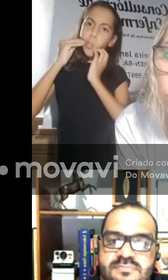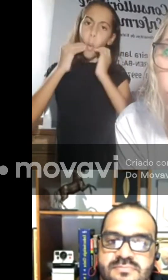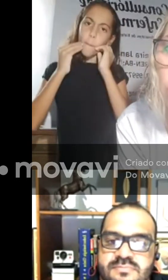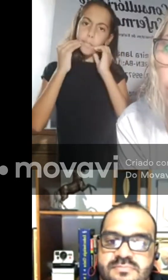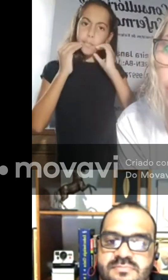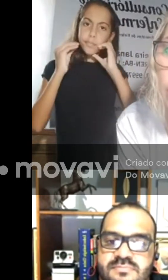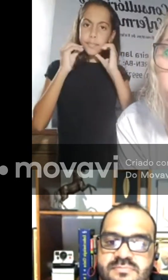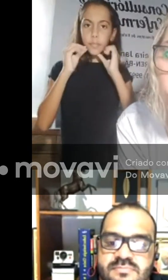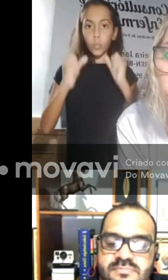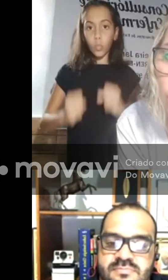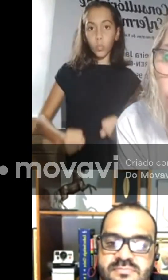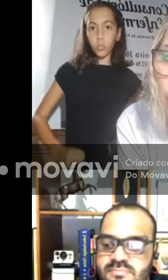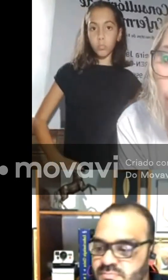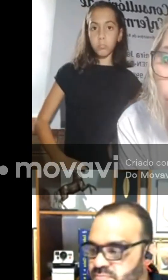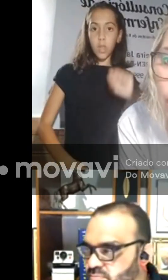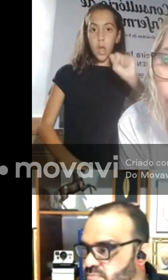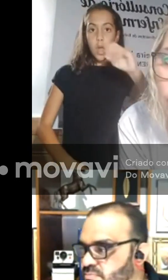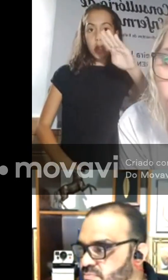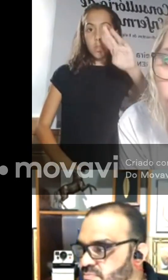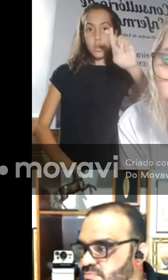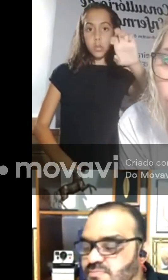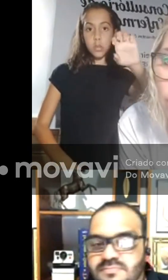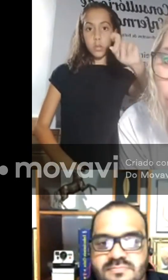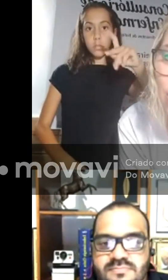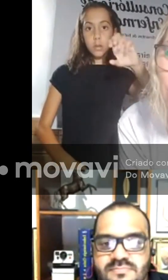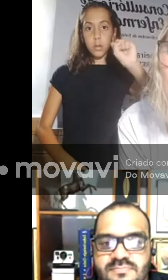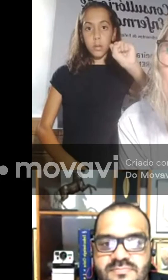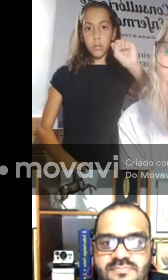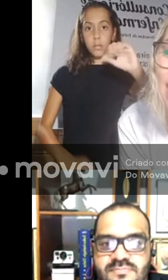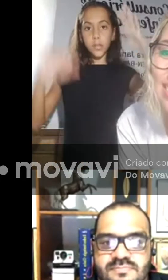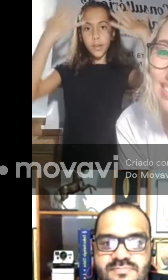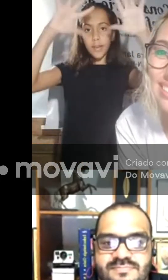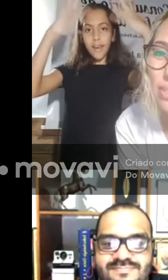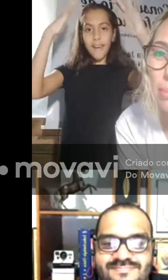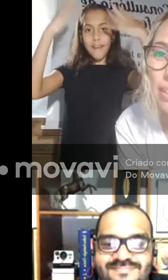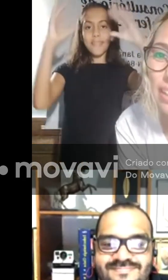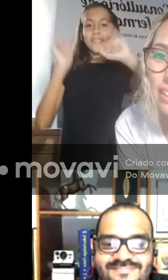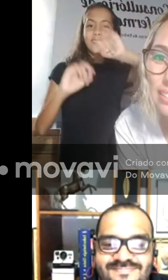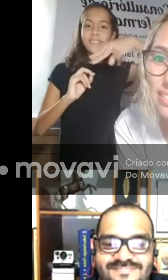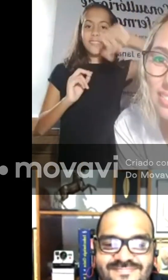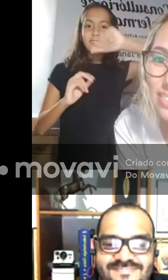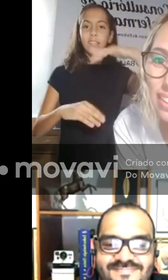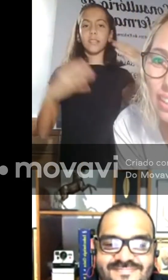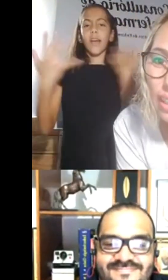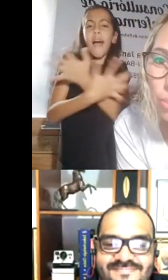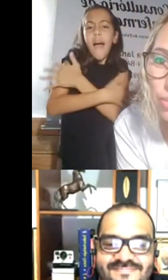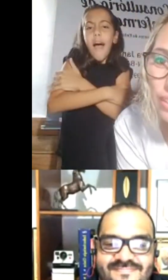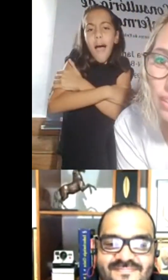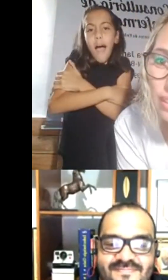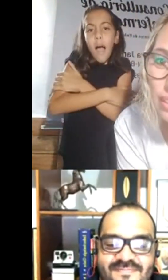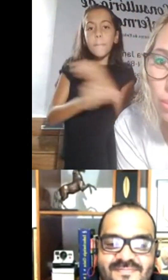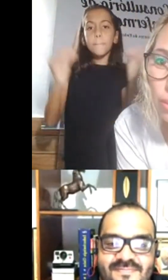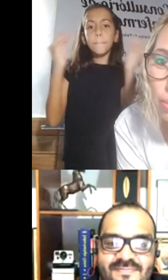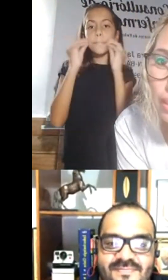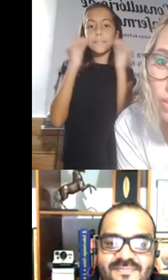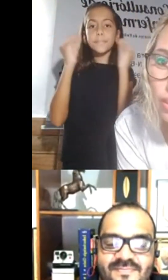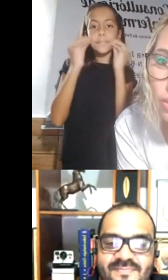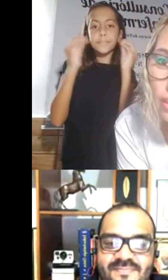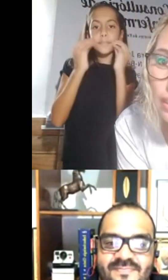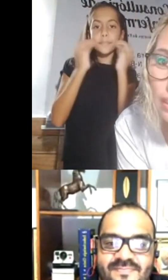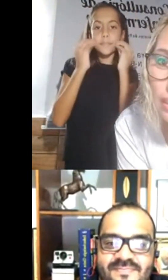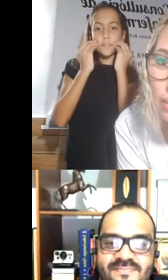influenciar no sobrepeso? Parabéns, Jana, obrigada, Dani, um abraço. Aproveitando aqui também um